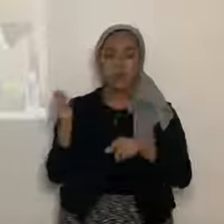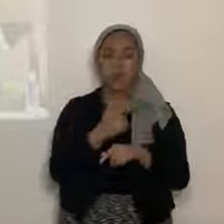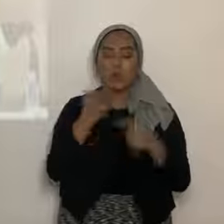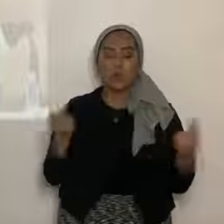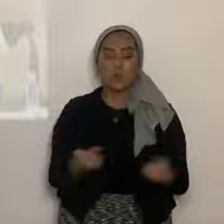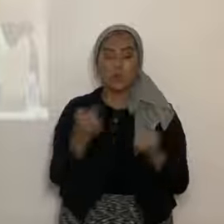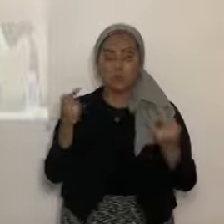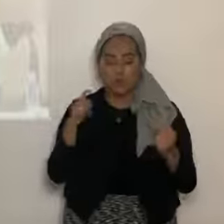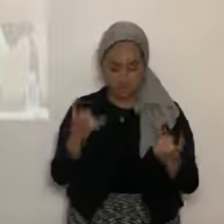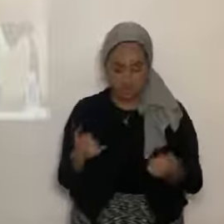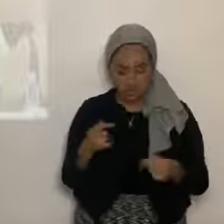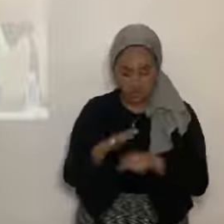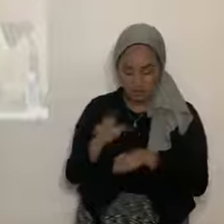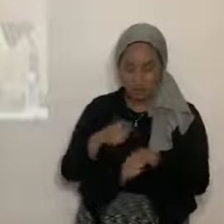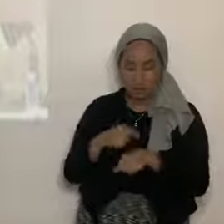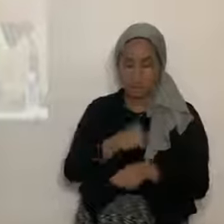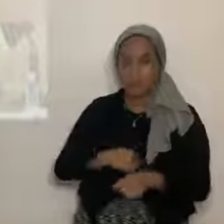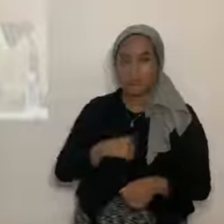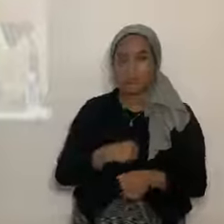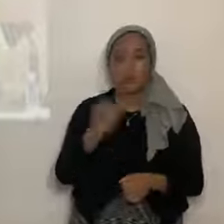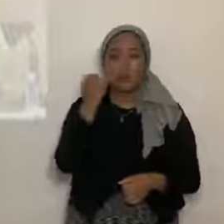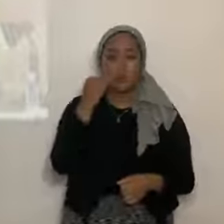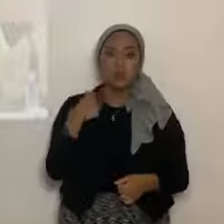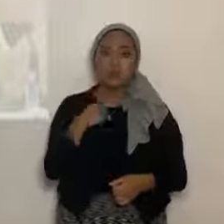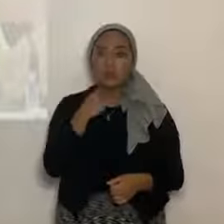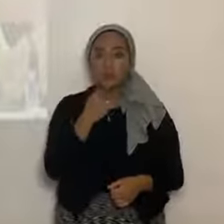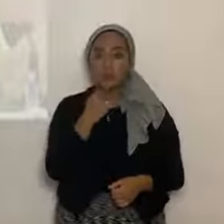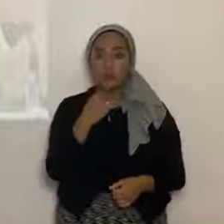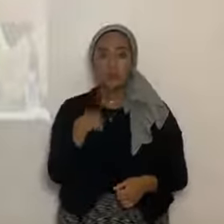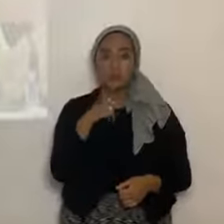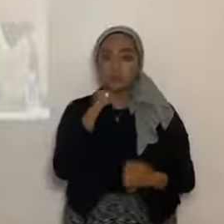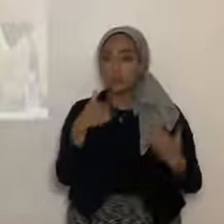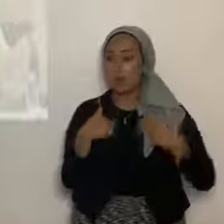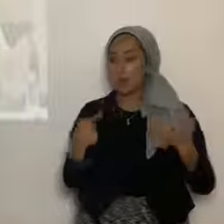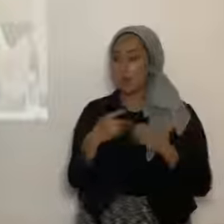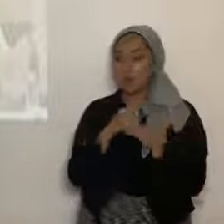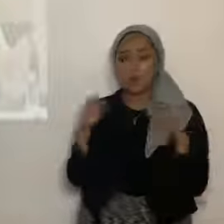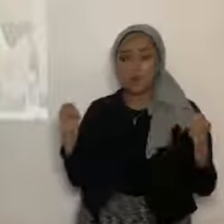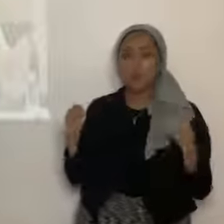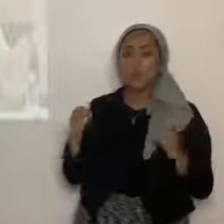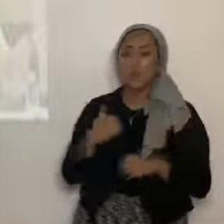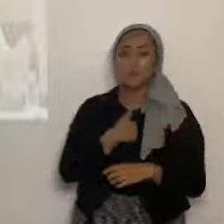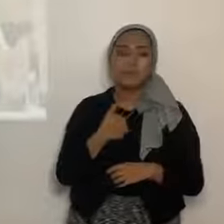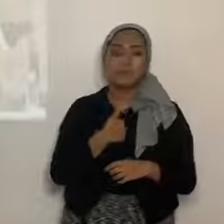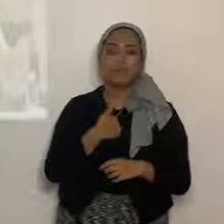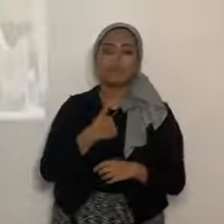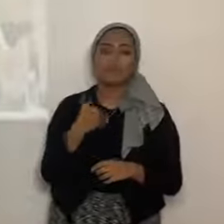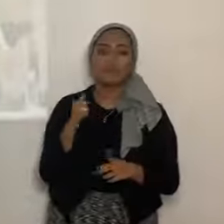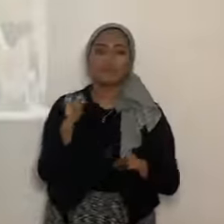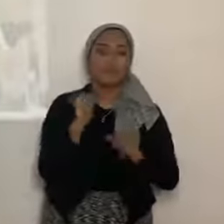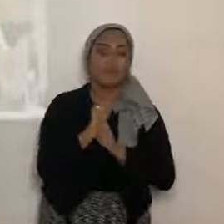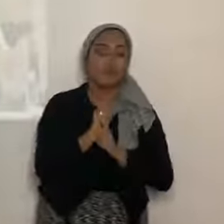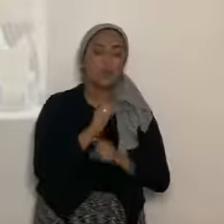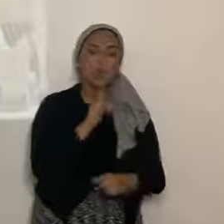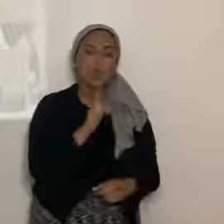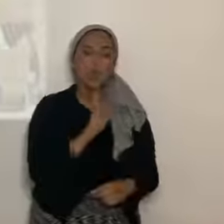arrepentirse. 8. Si decimos que no tenemos pecados, nos engañamos a nosotros mismos. Y la verdad no está en